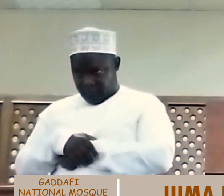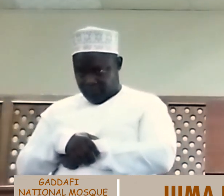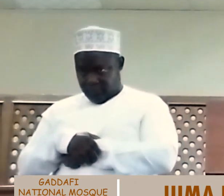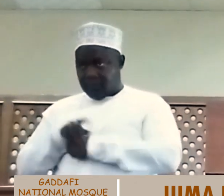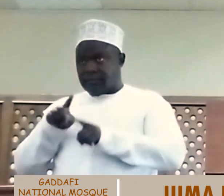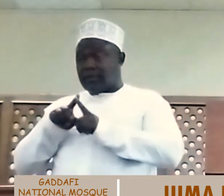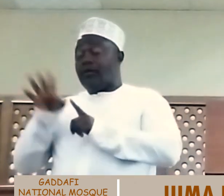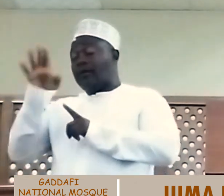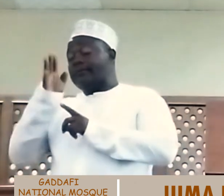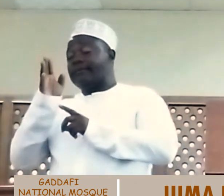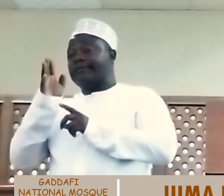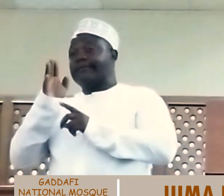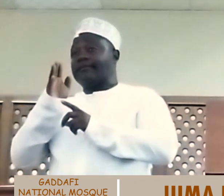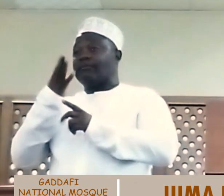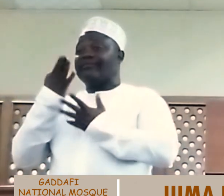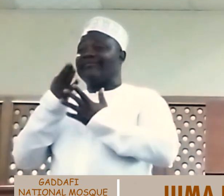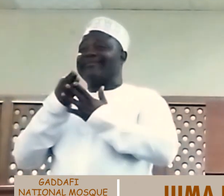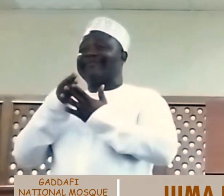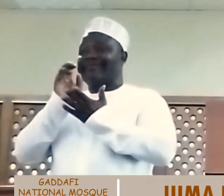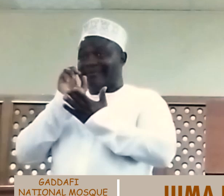يوم تبلى السرائر